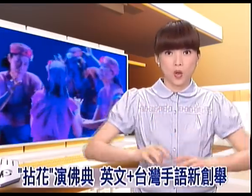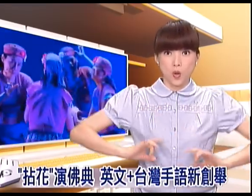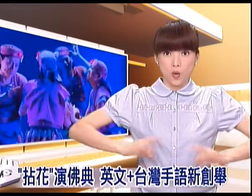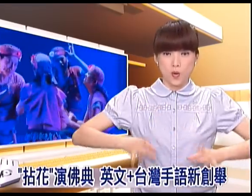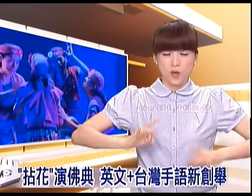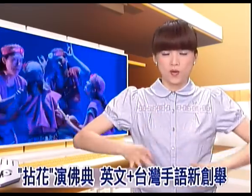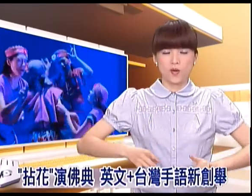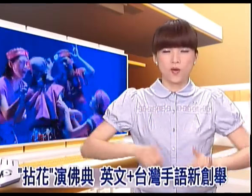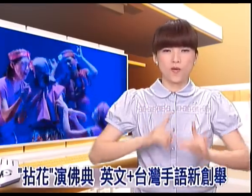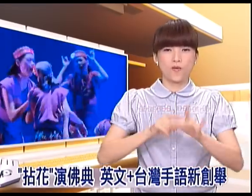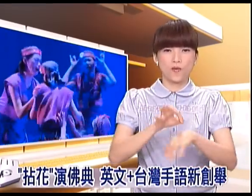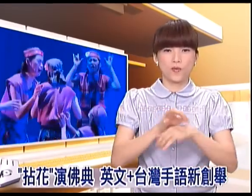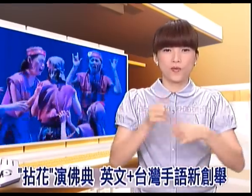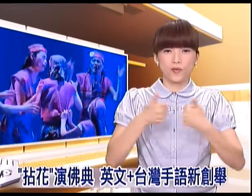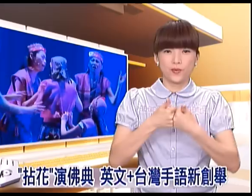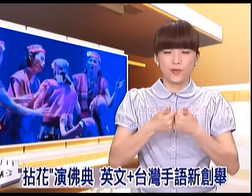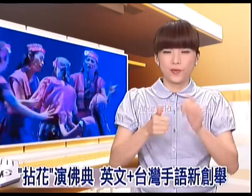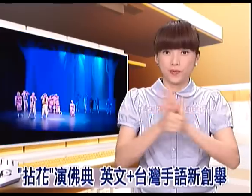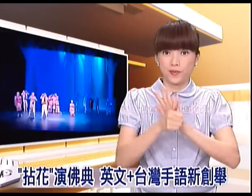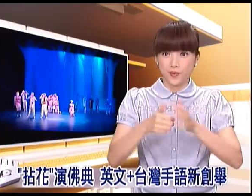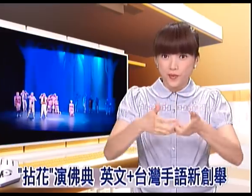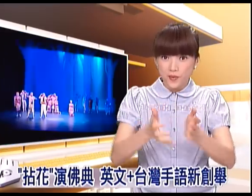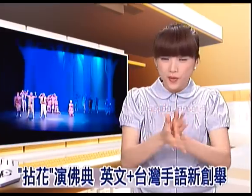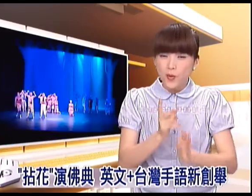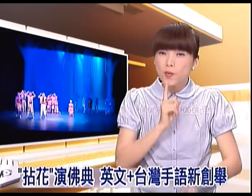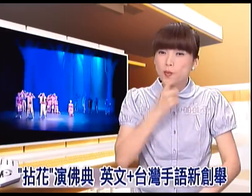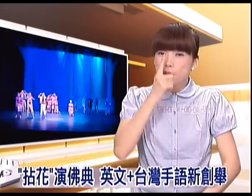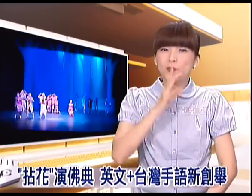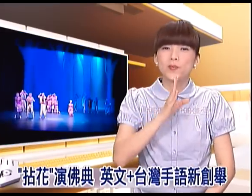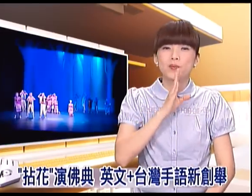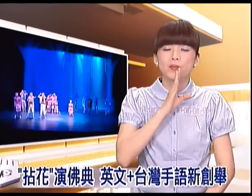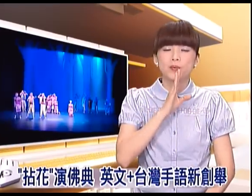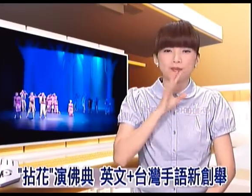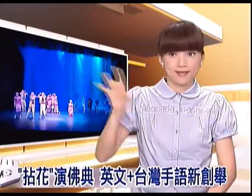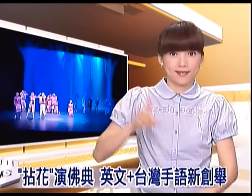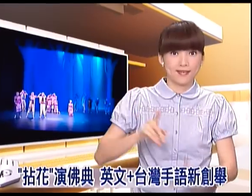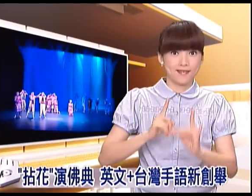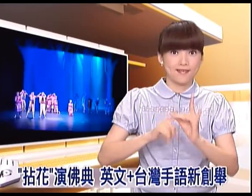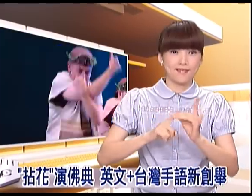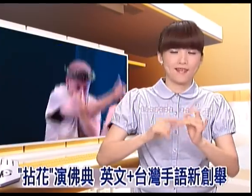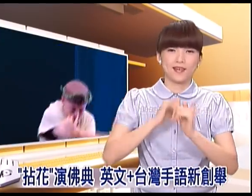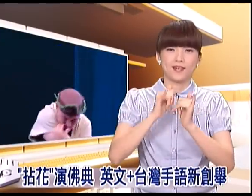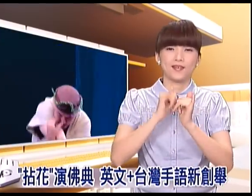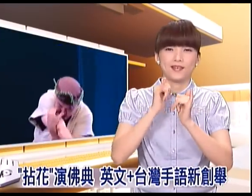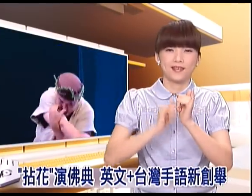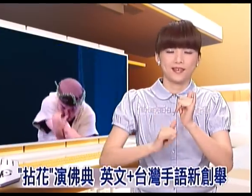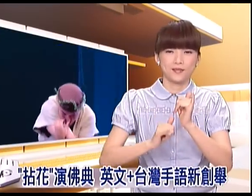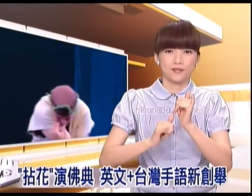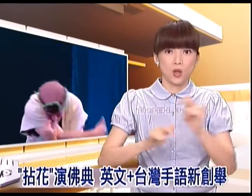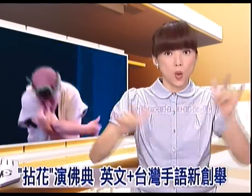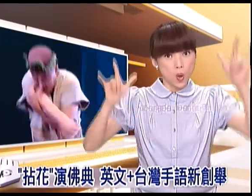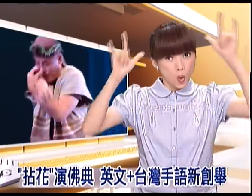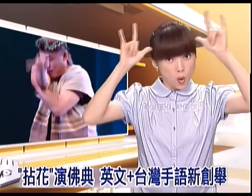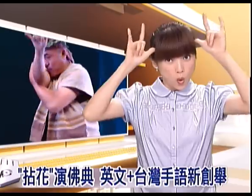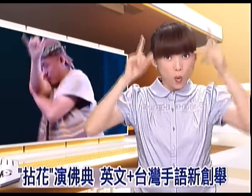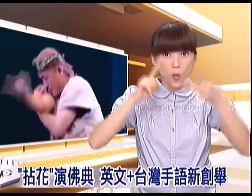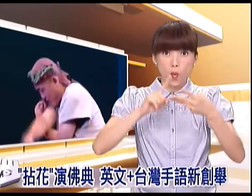的表演团体，推出改编佛典的故事《鹿王》全新创作，叫做《鹿鸣悠悠鹿